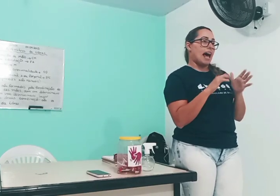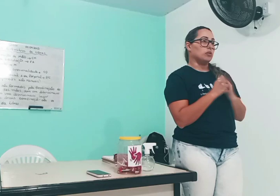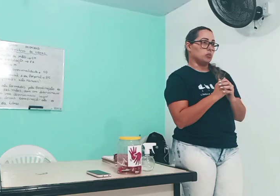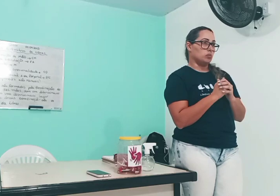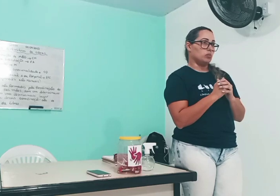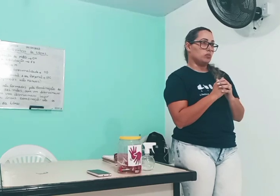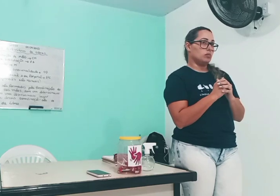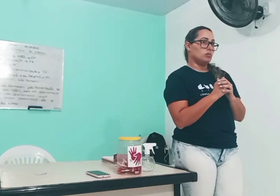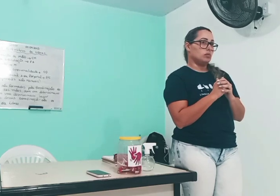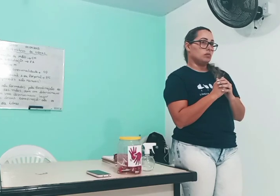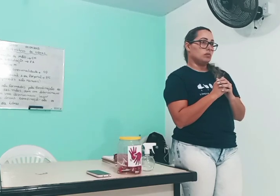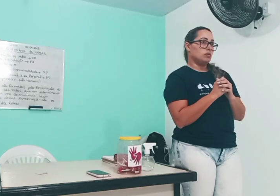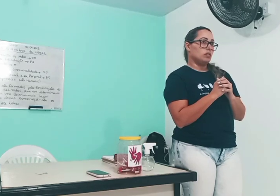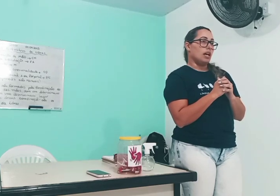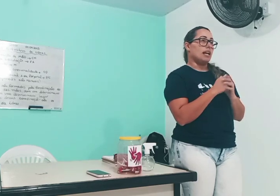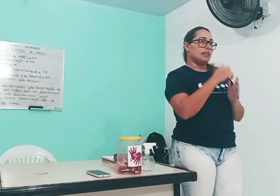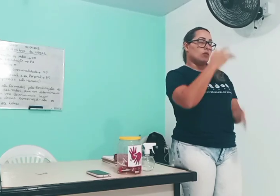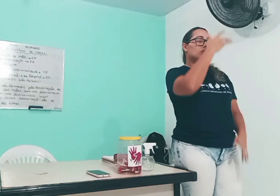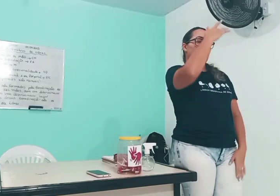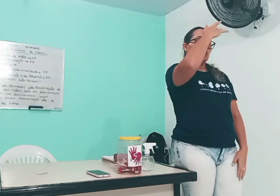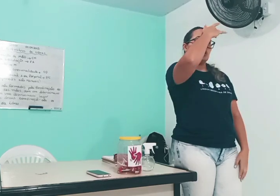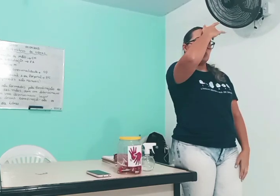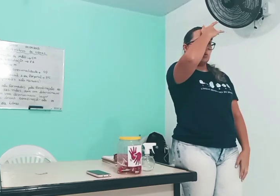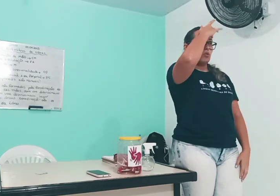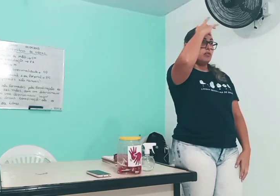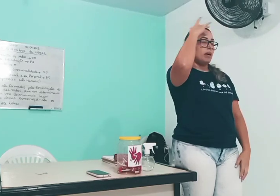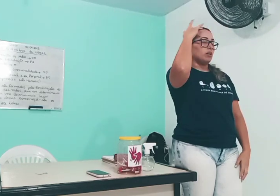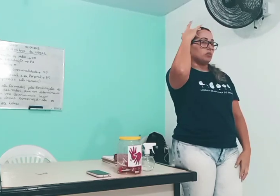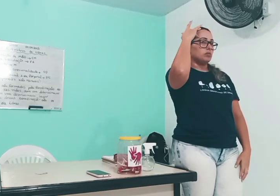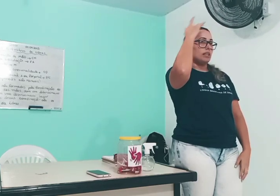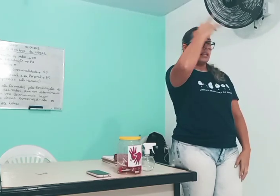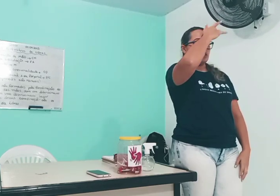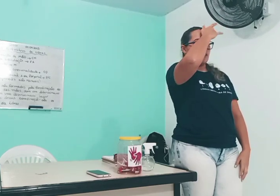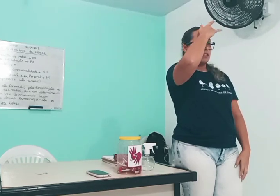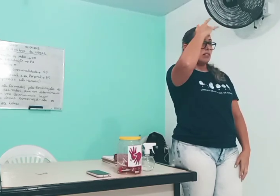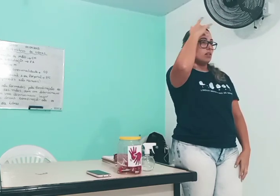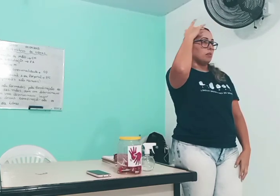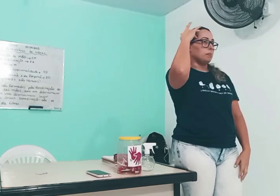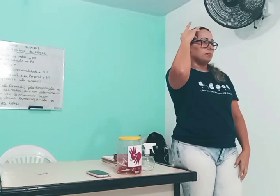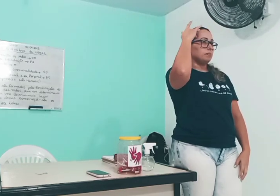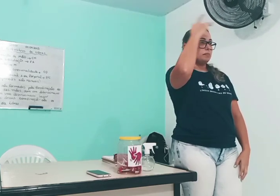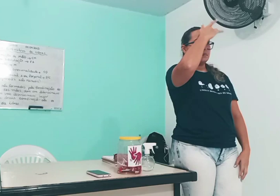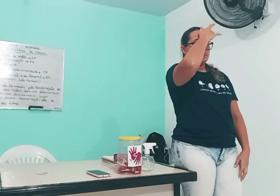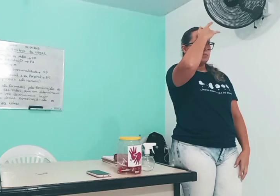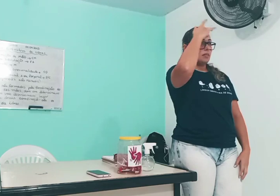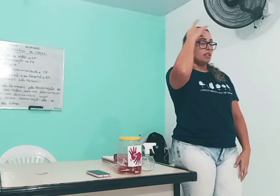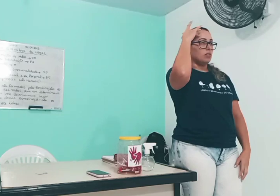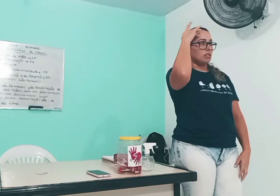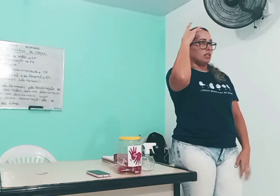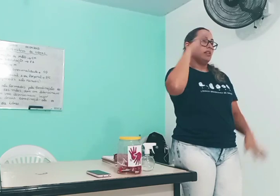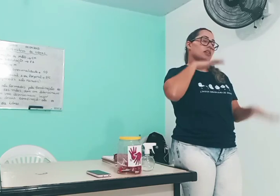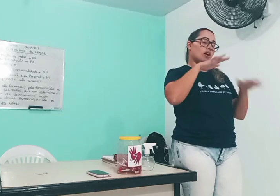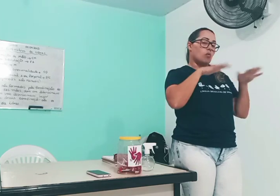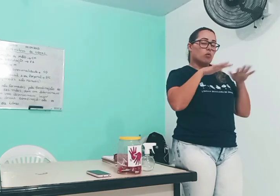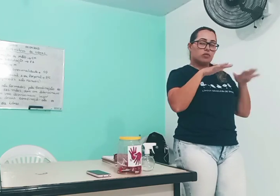parado? Ele tem um certo tipo de movimento. Né? A gente faz isso aqui. Então, esse aqui é um